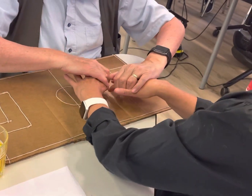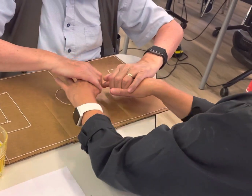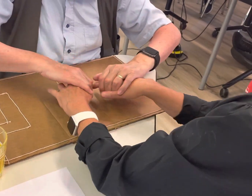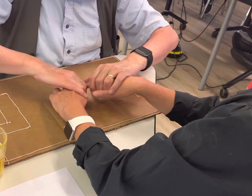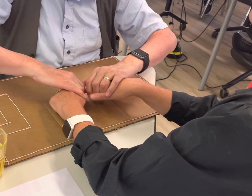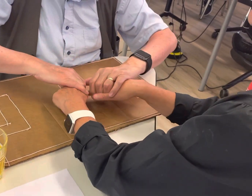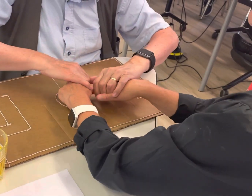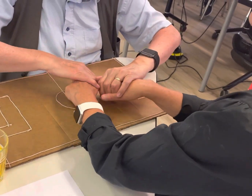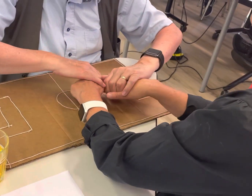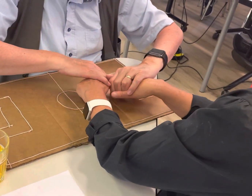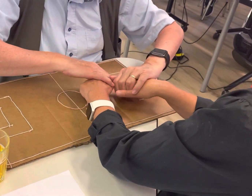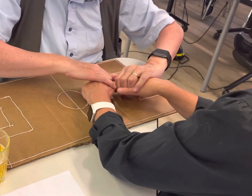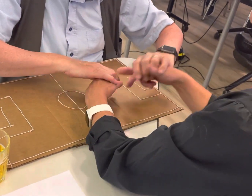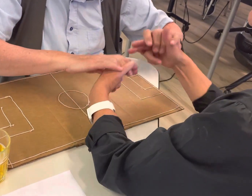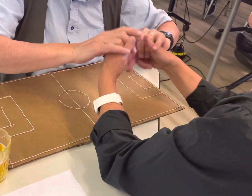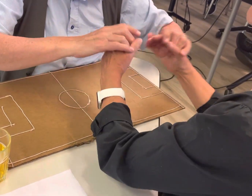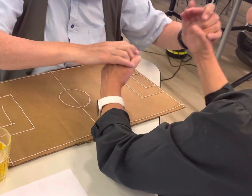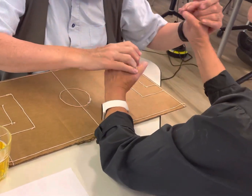Det er stadigvæk 0-0.